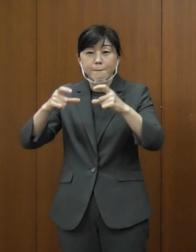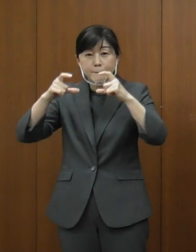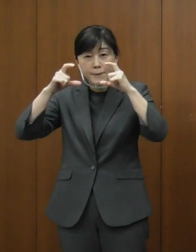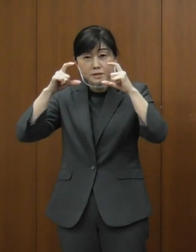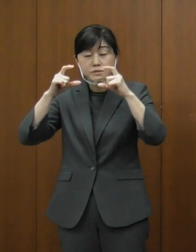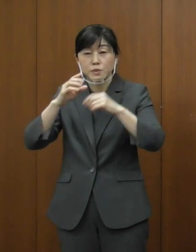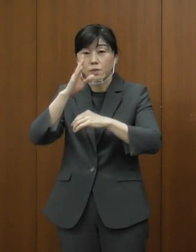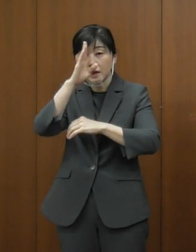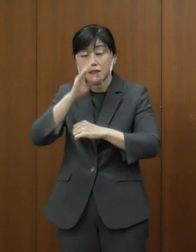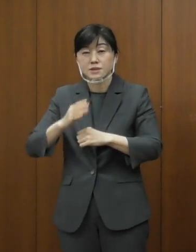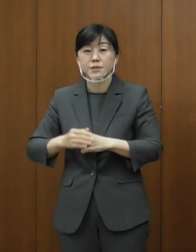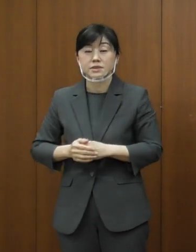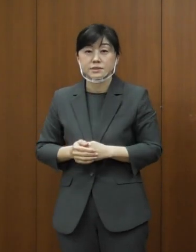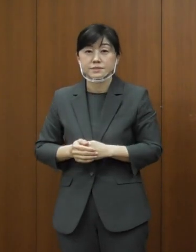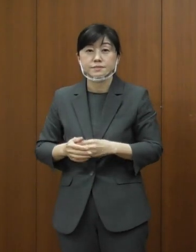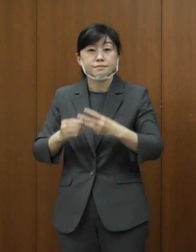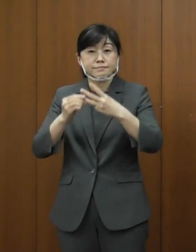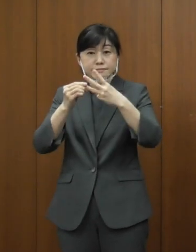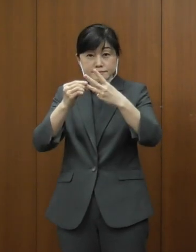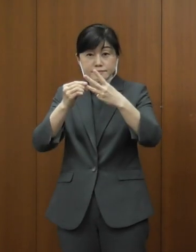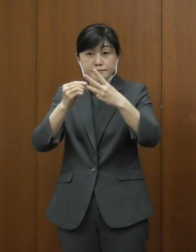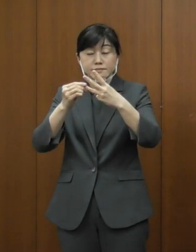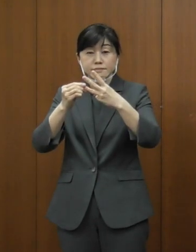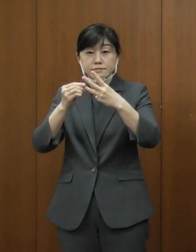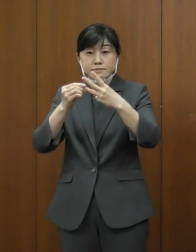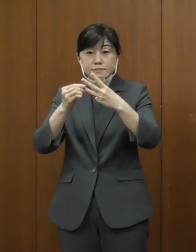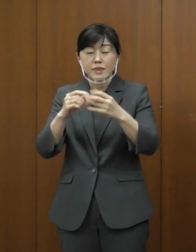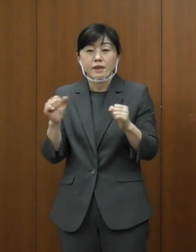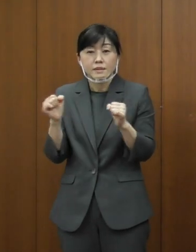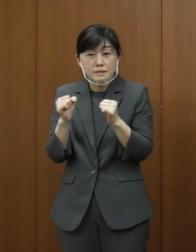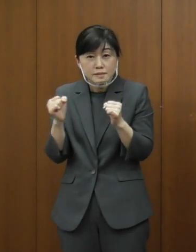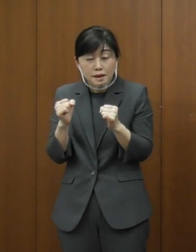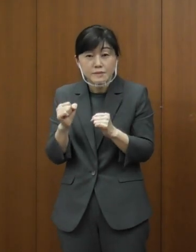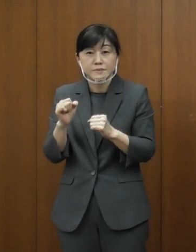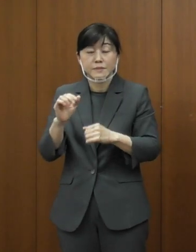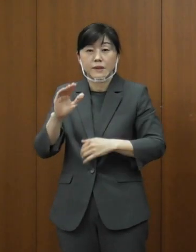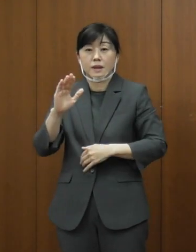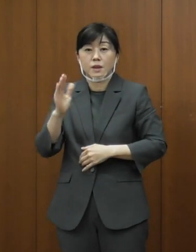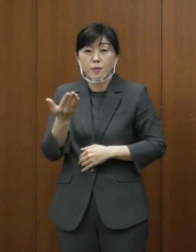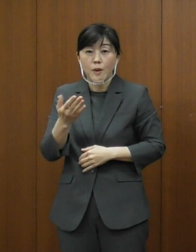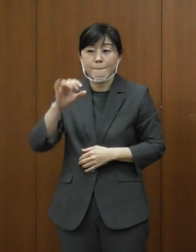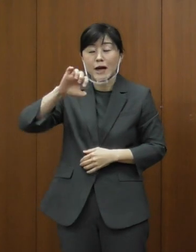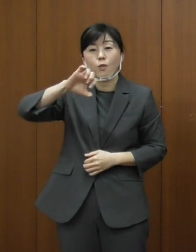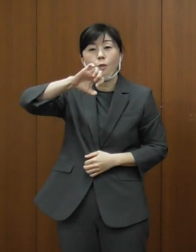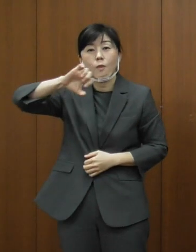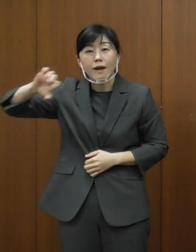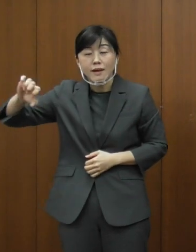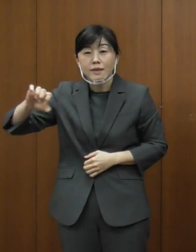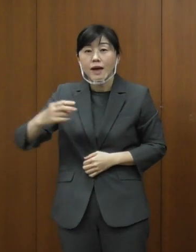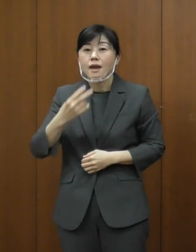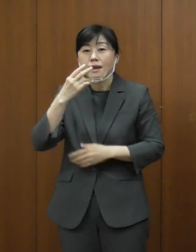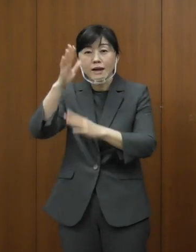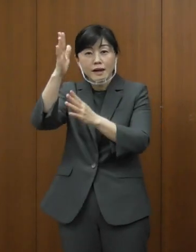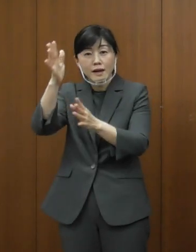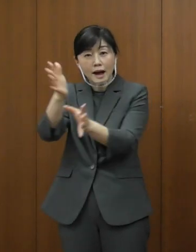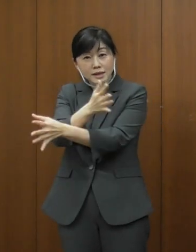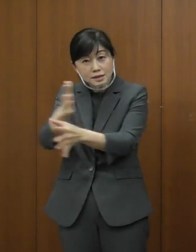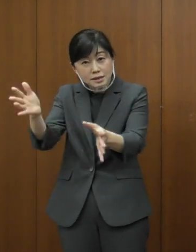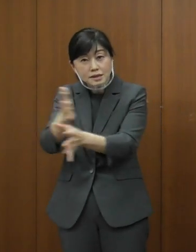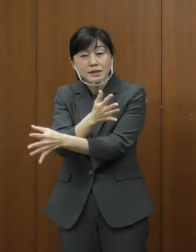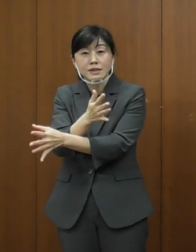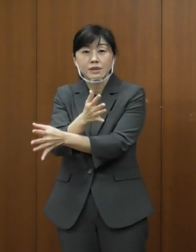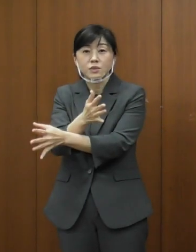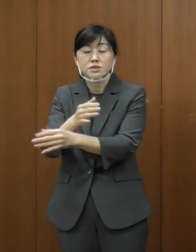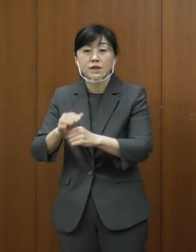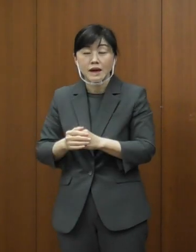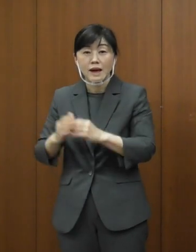します。3番目、寒い環境でも換気をするなど、家庭内でのあるいは職